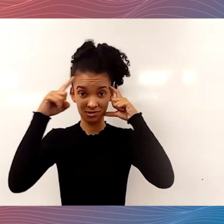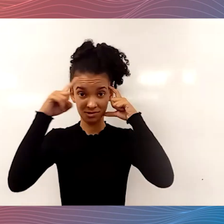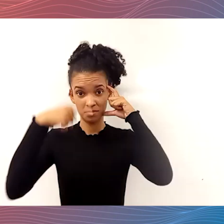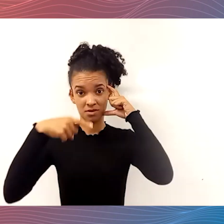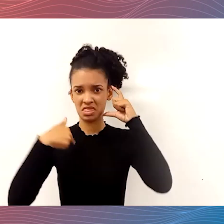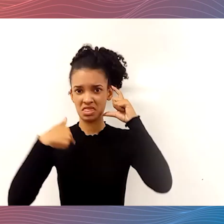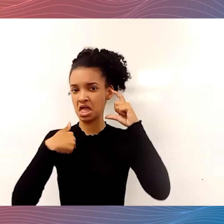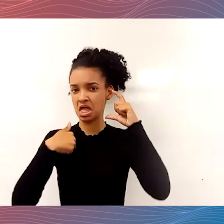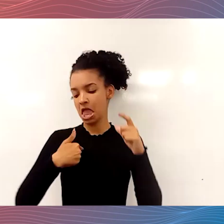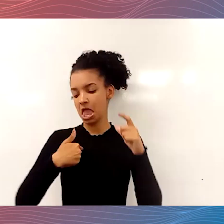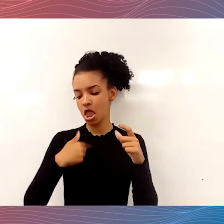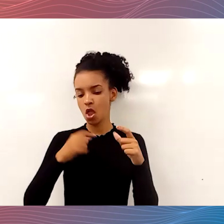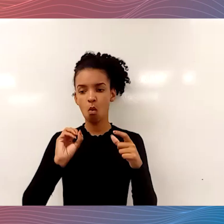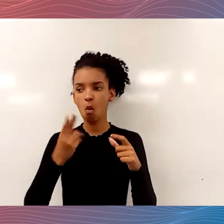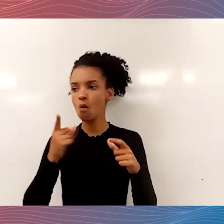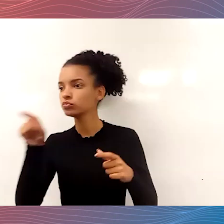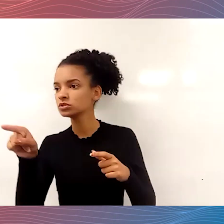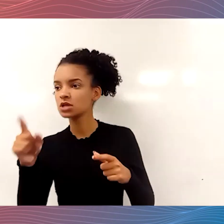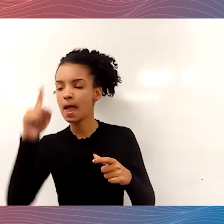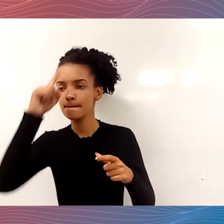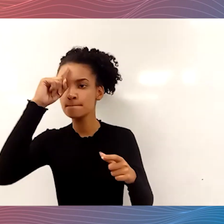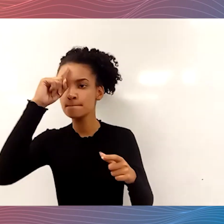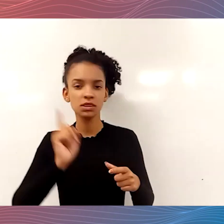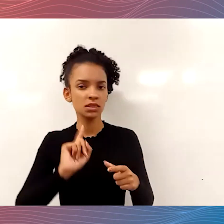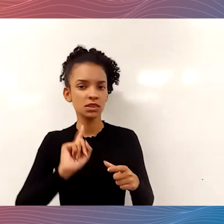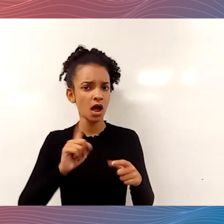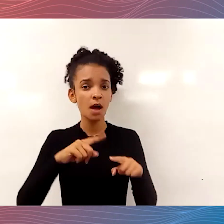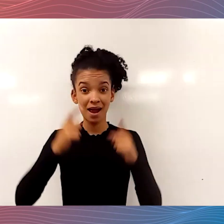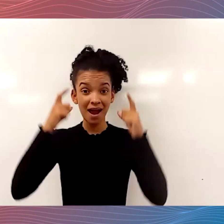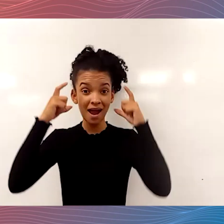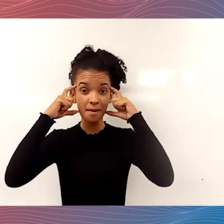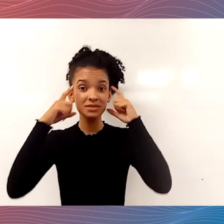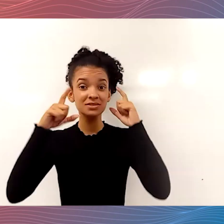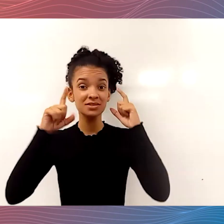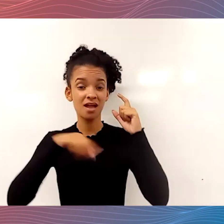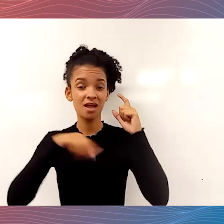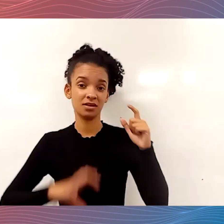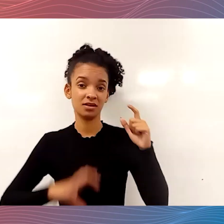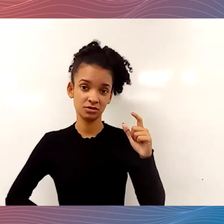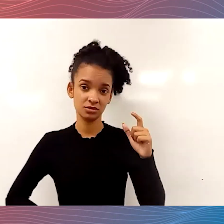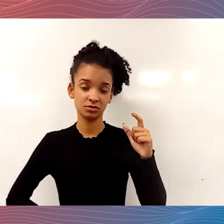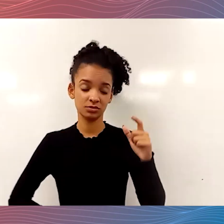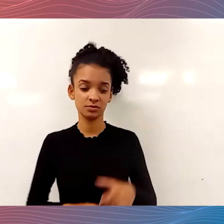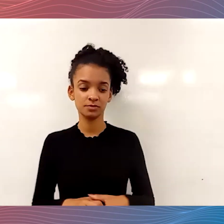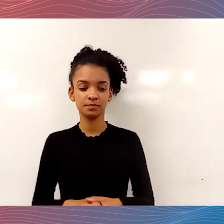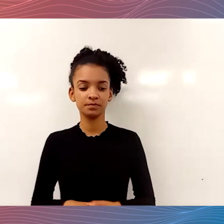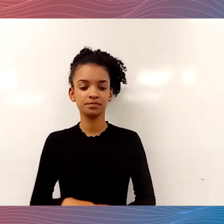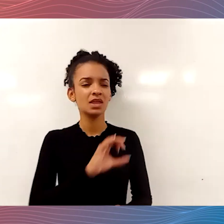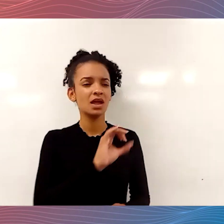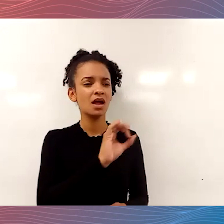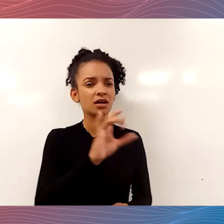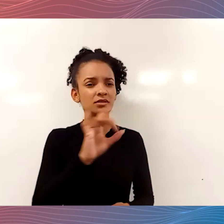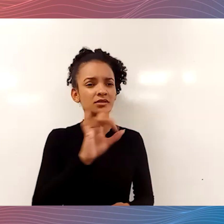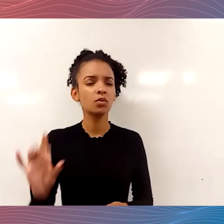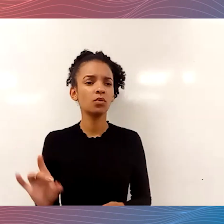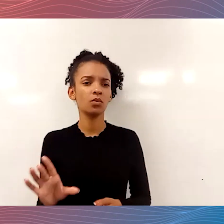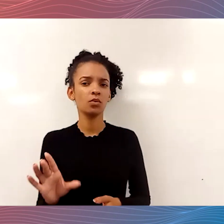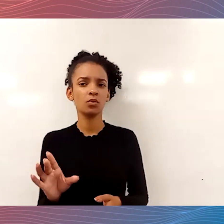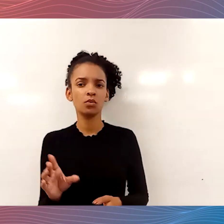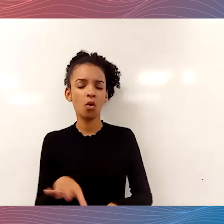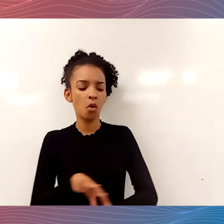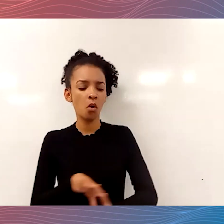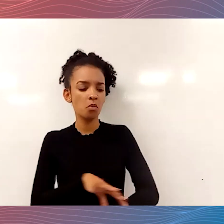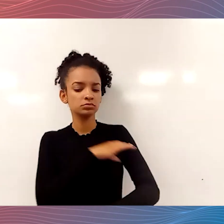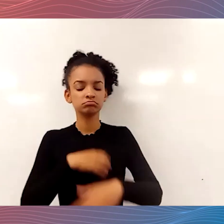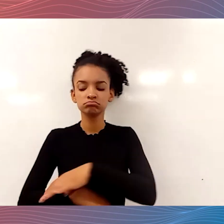né? Bem ajustado, consolidado pelo auxílio de cada junta, segundo a justa cooperação de cada